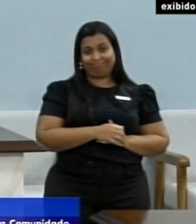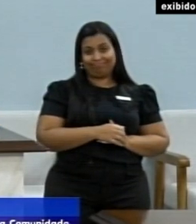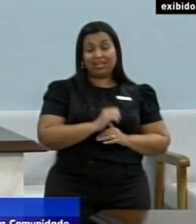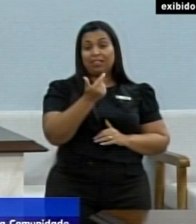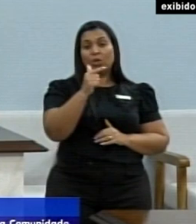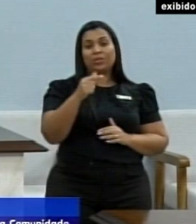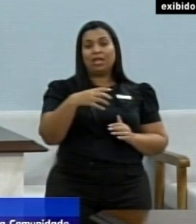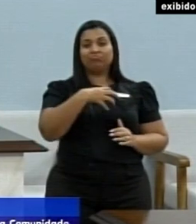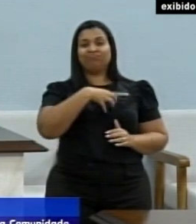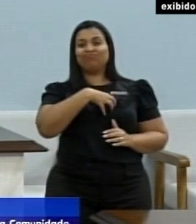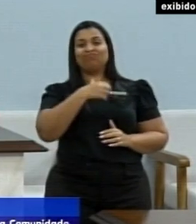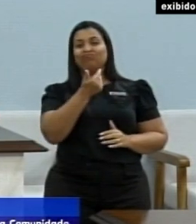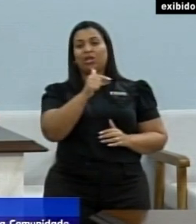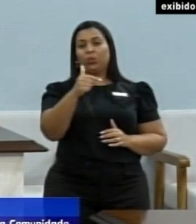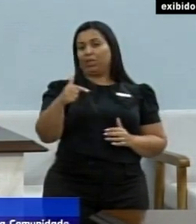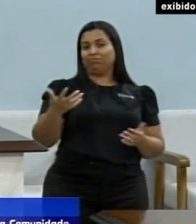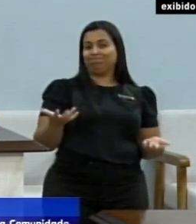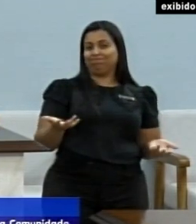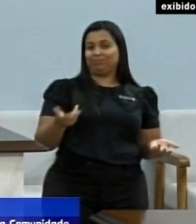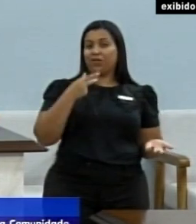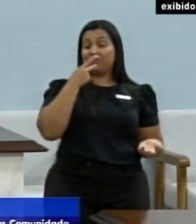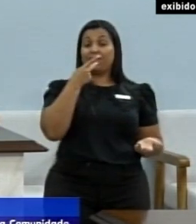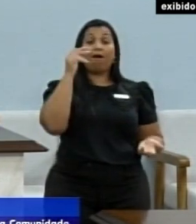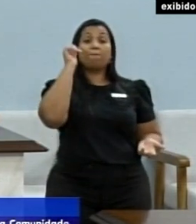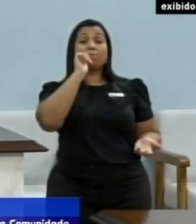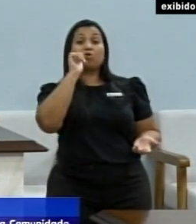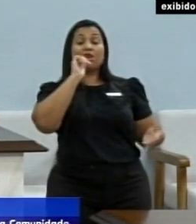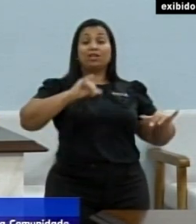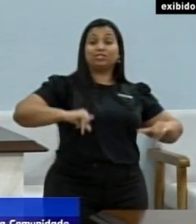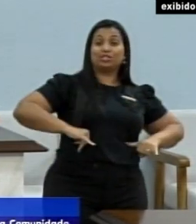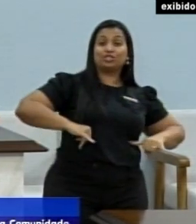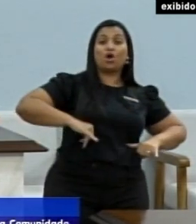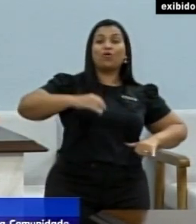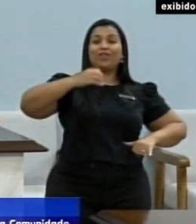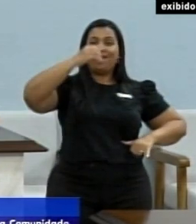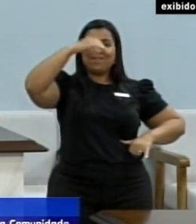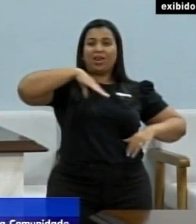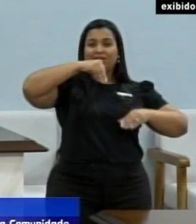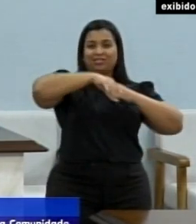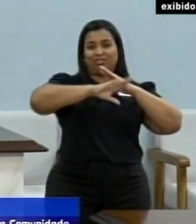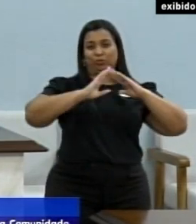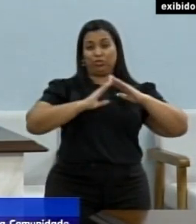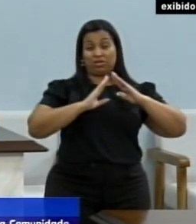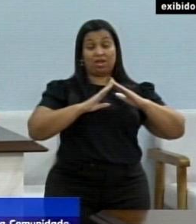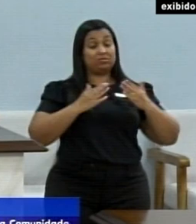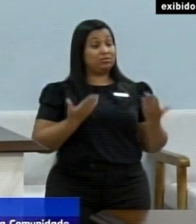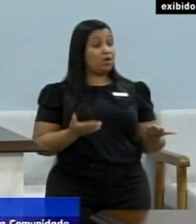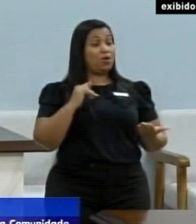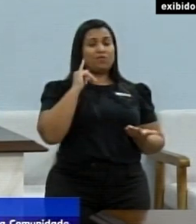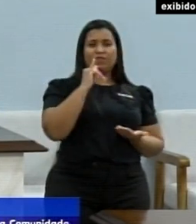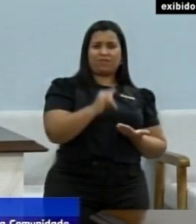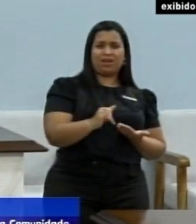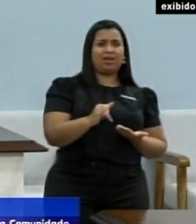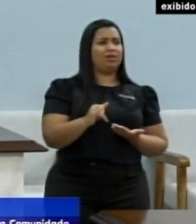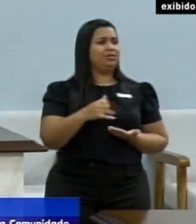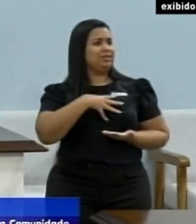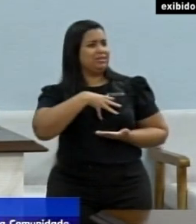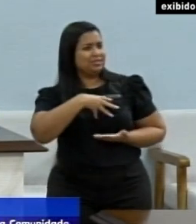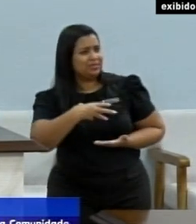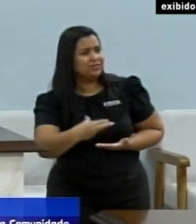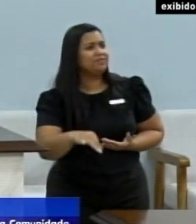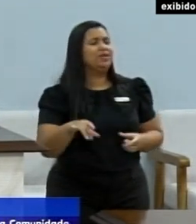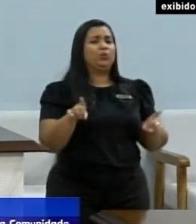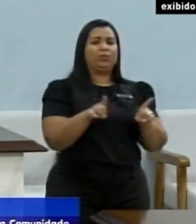nenhum significado quando a gente vai falar de mulheres que sofrem violência doméstica. Então, quando a gente vai falar desse filho, que